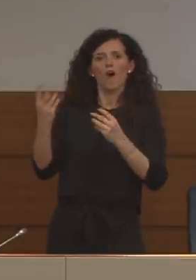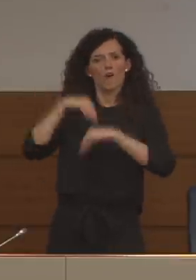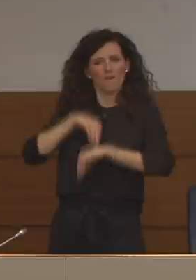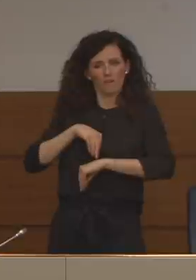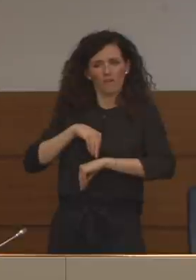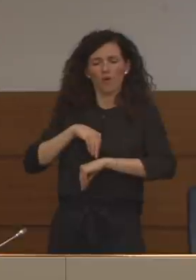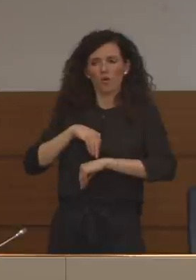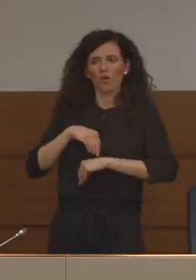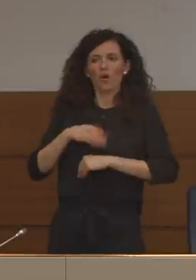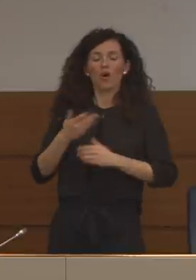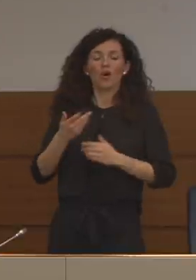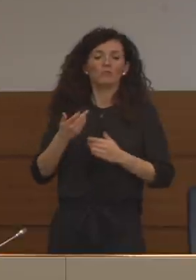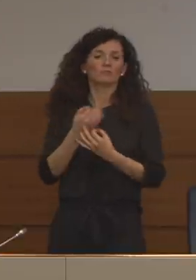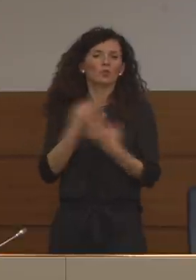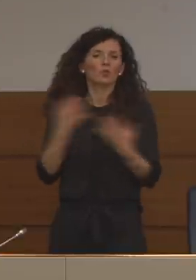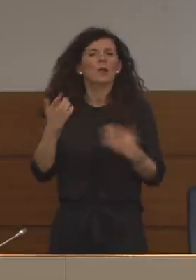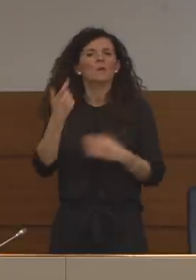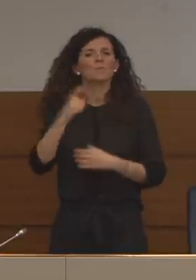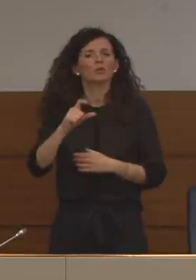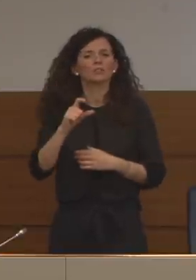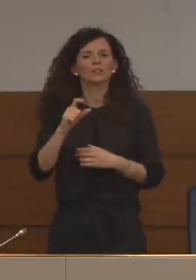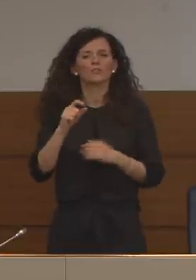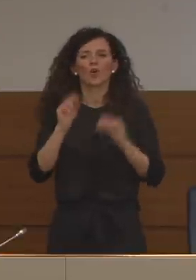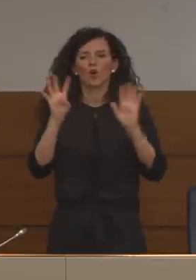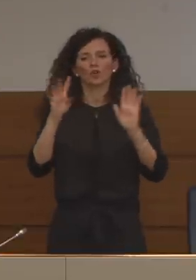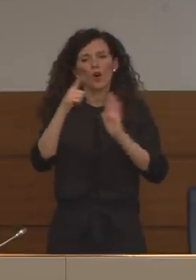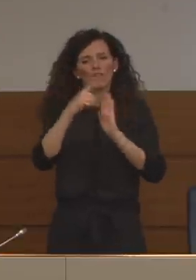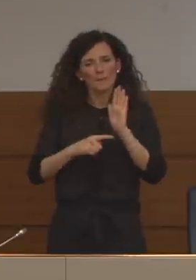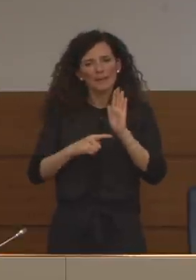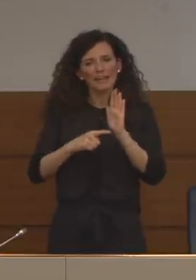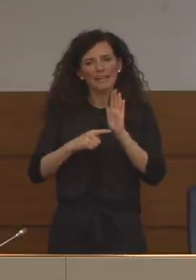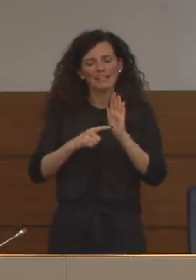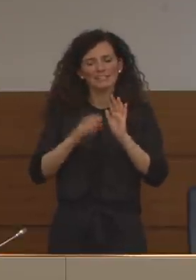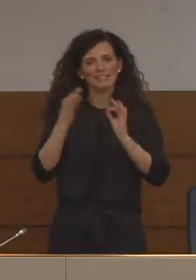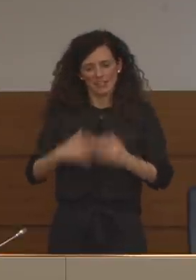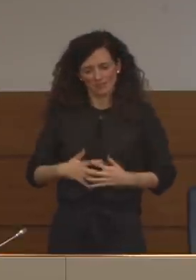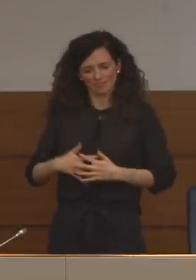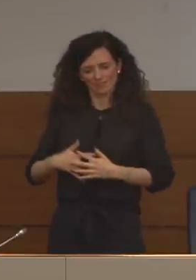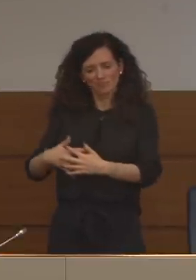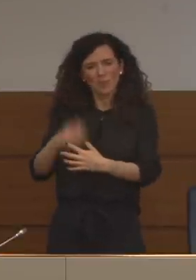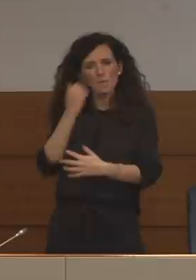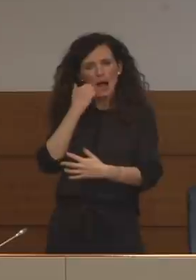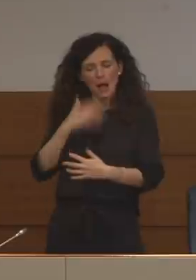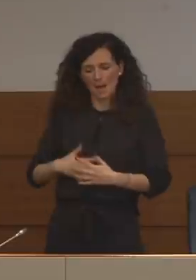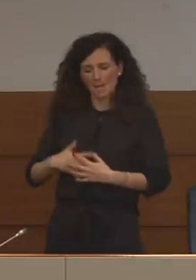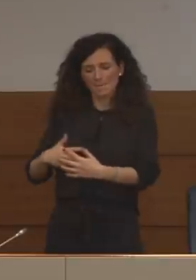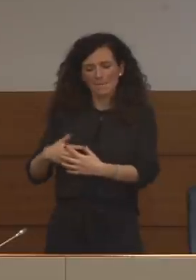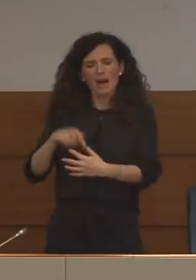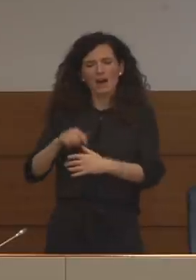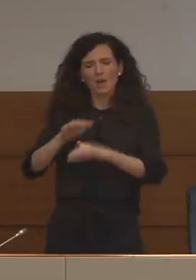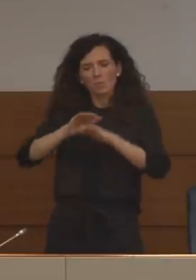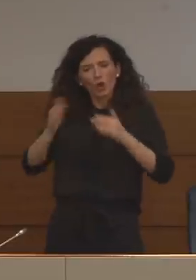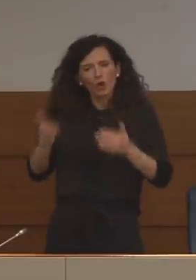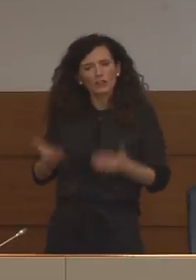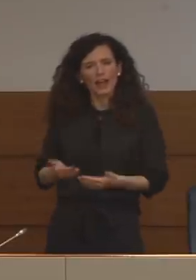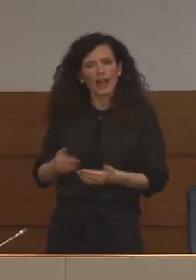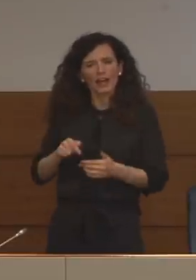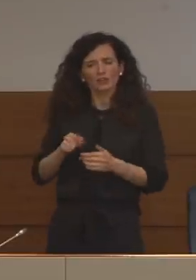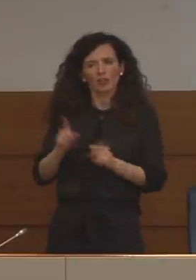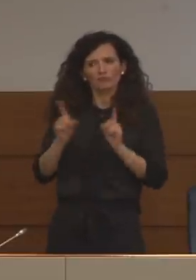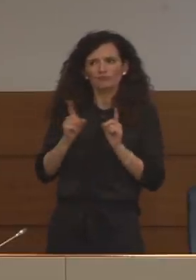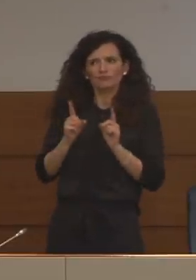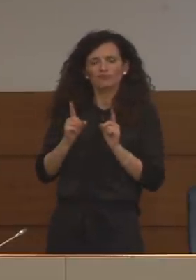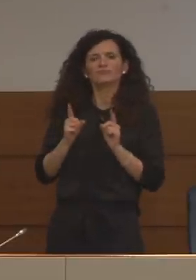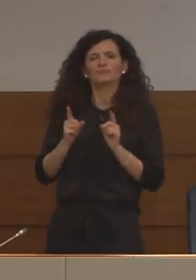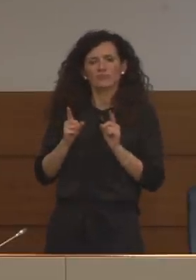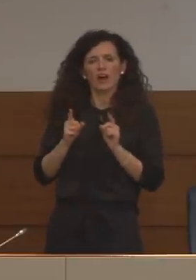dopo nove mesi trascorsi in un ambiente protetto come l'utero materno devono imparare così